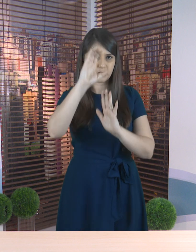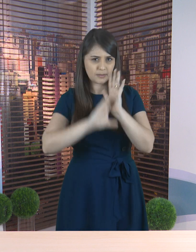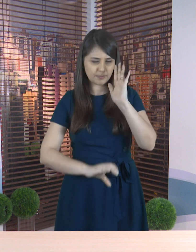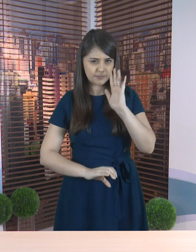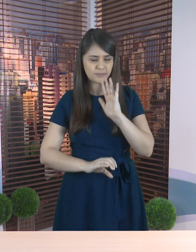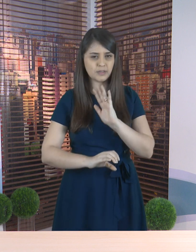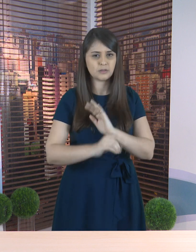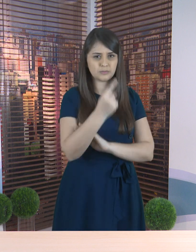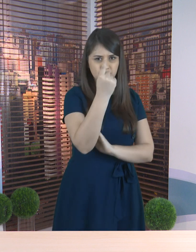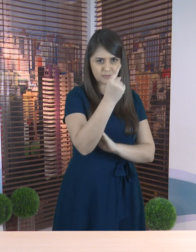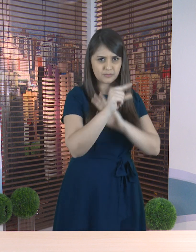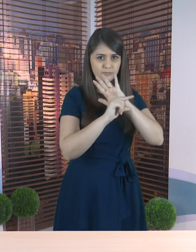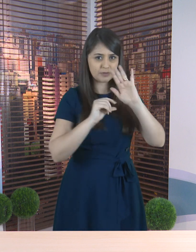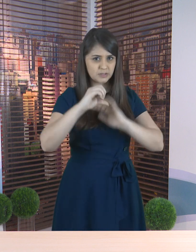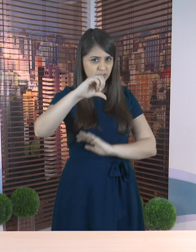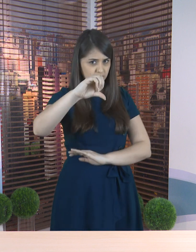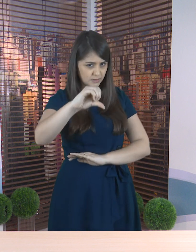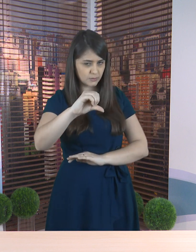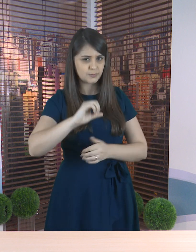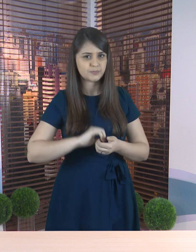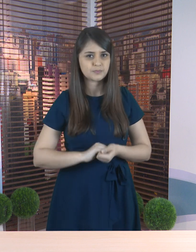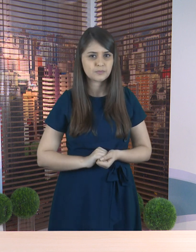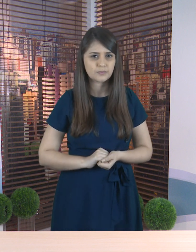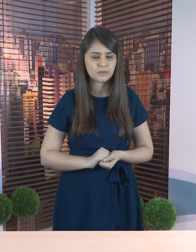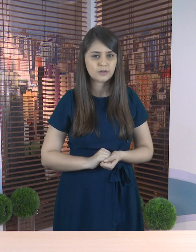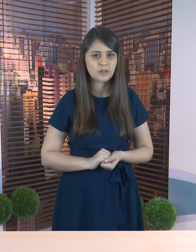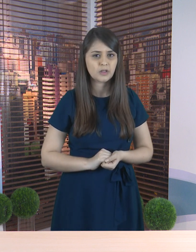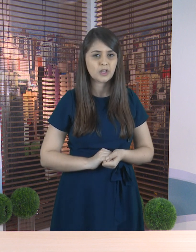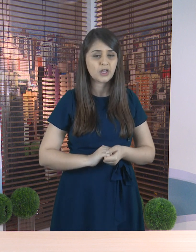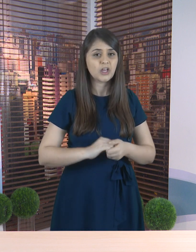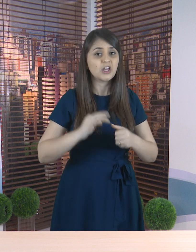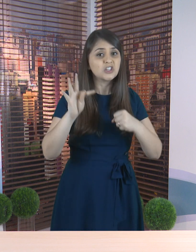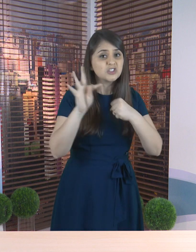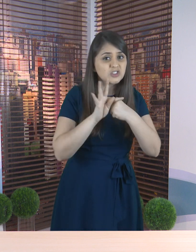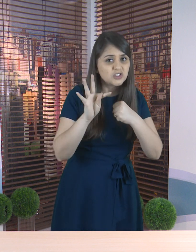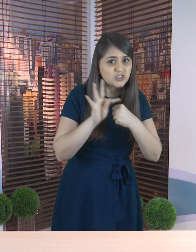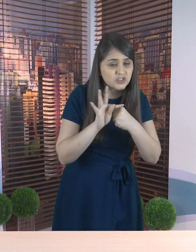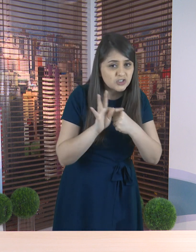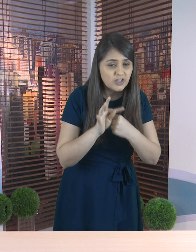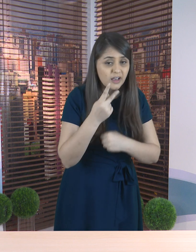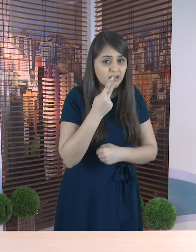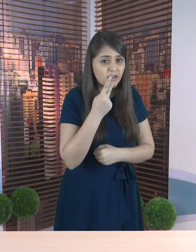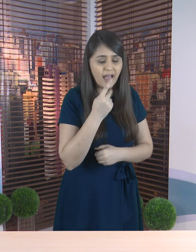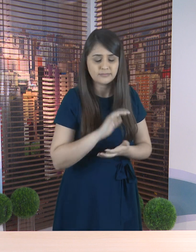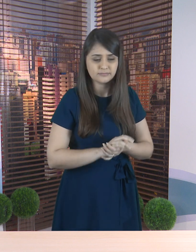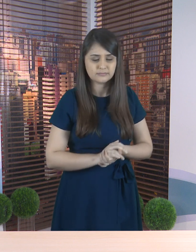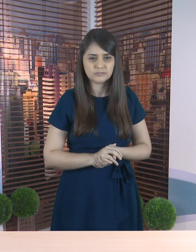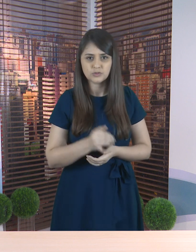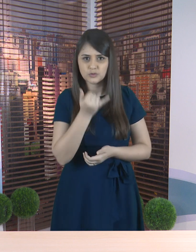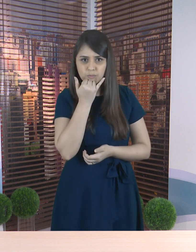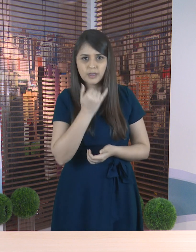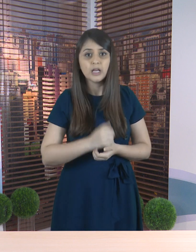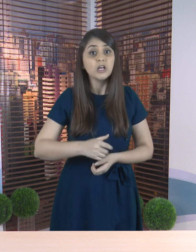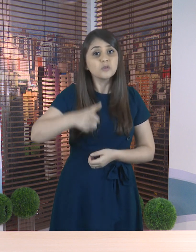de prosperidade em troca de sua obediência. Se Jó tivesse seguido o conselho de Zofar, teria